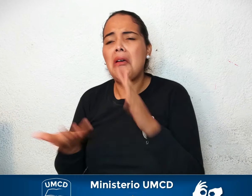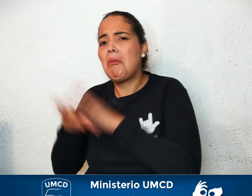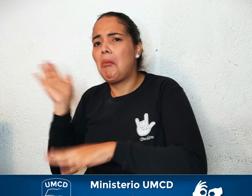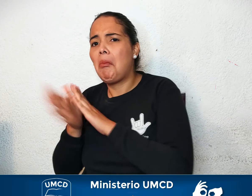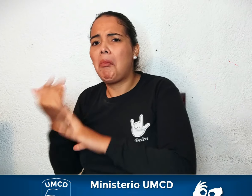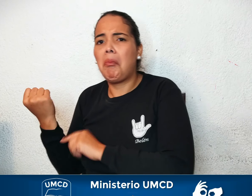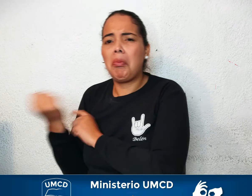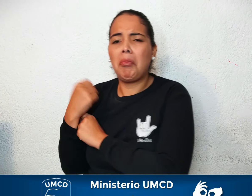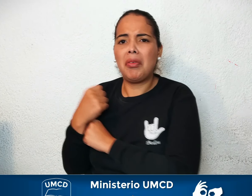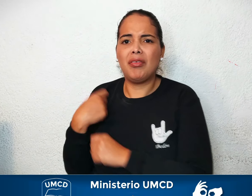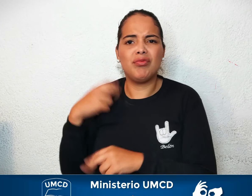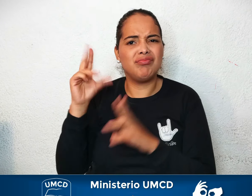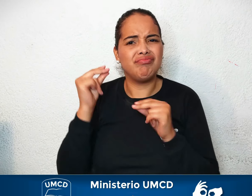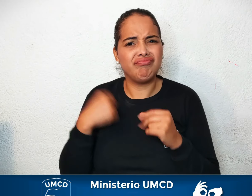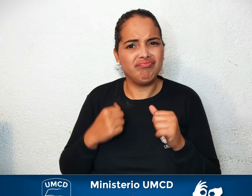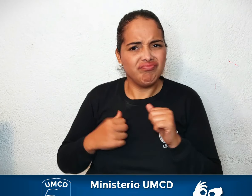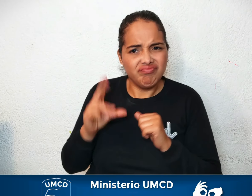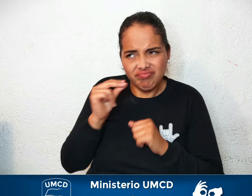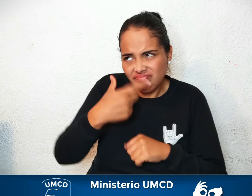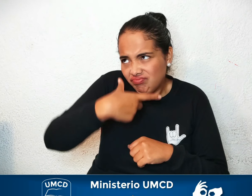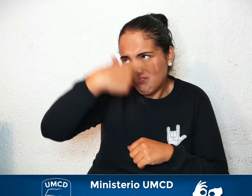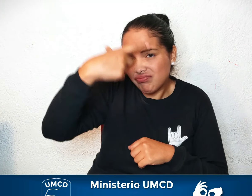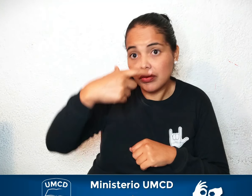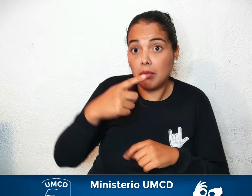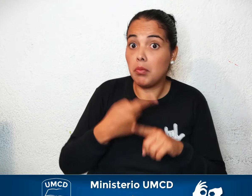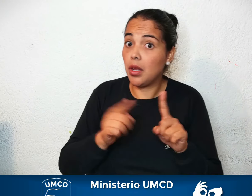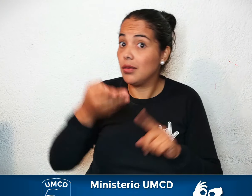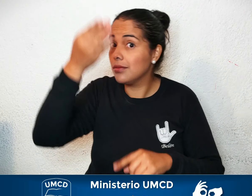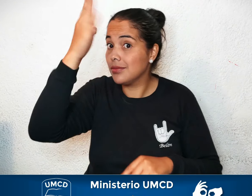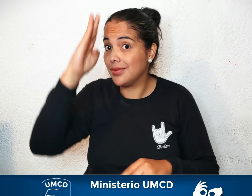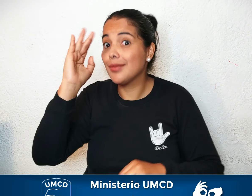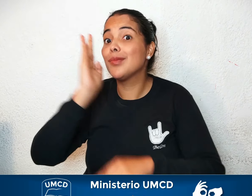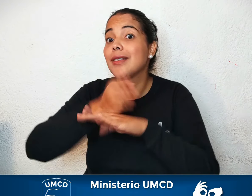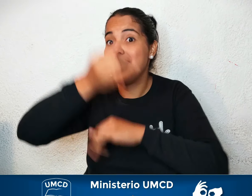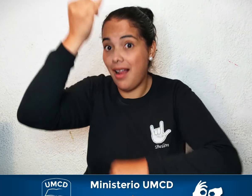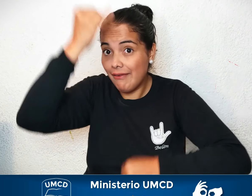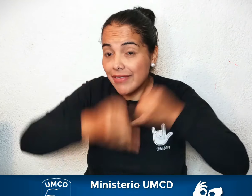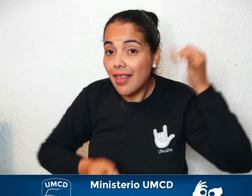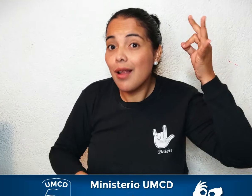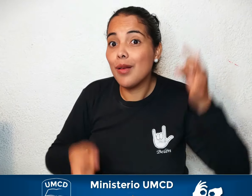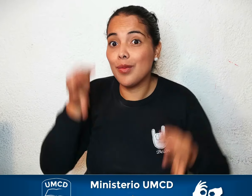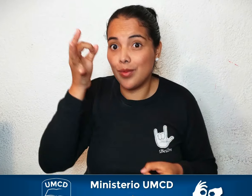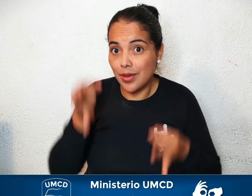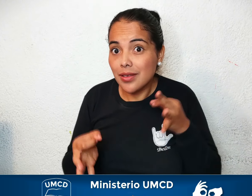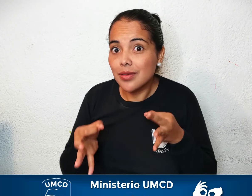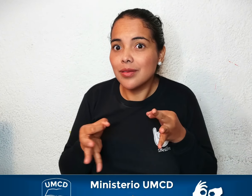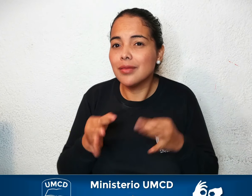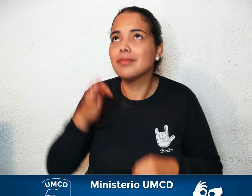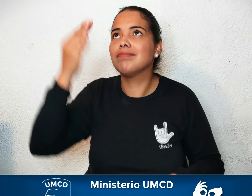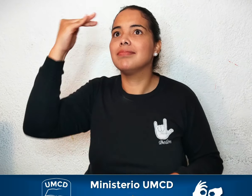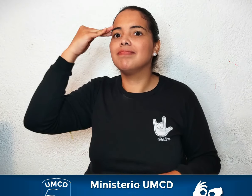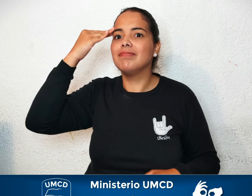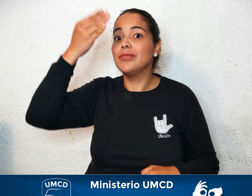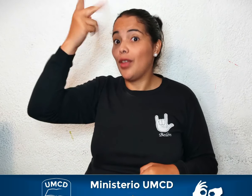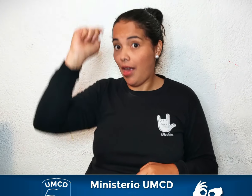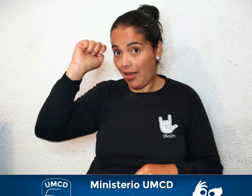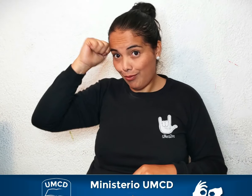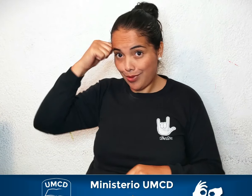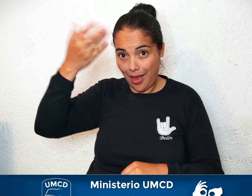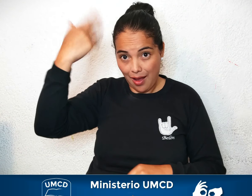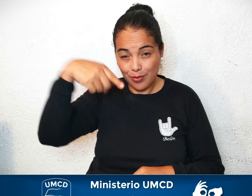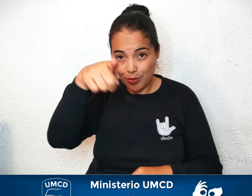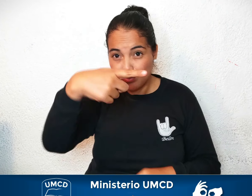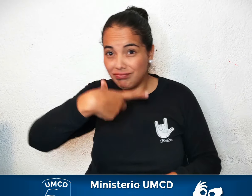También el mismo Señor nos recuerda ahí en la gran comisión de que Él estaría con nosotros todos los días hasta el fin del